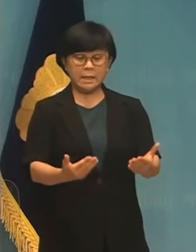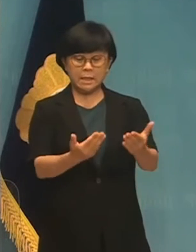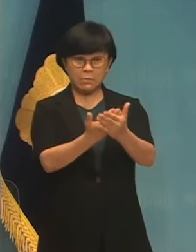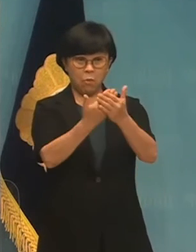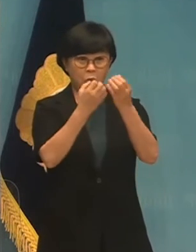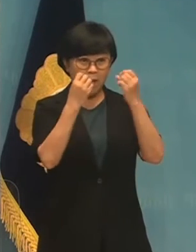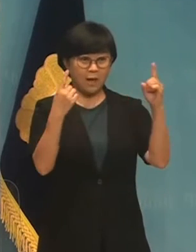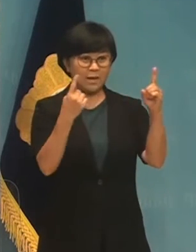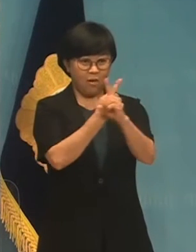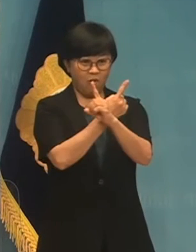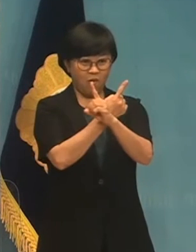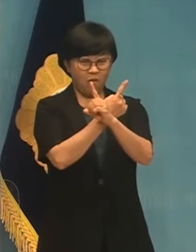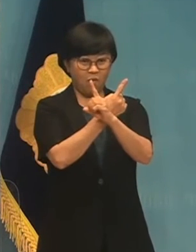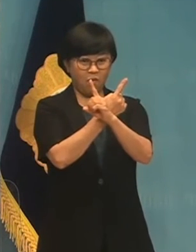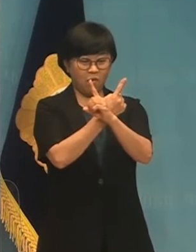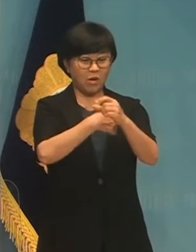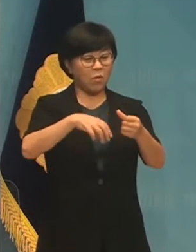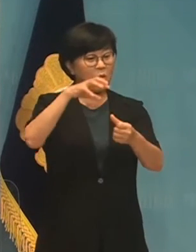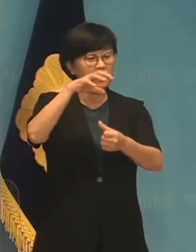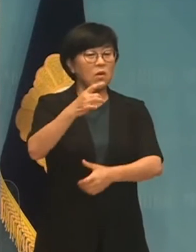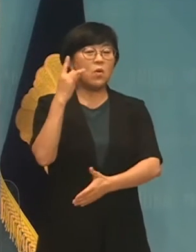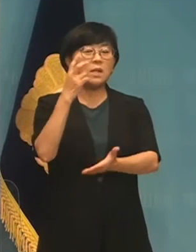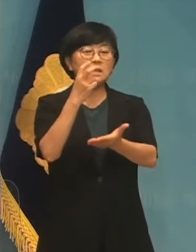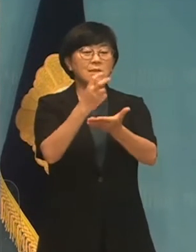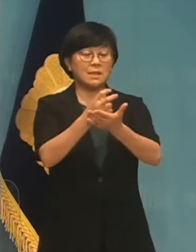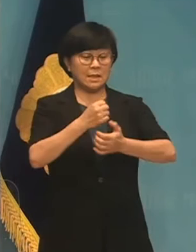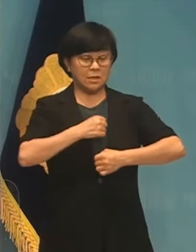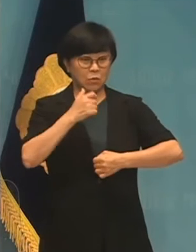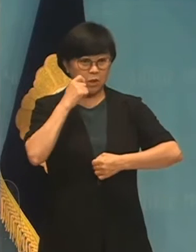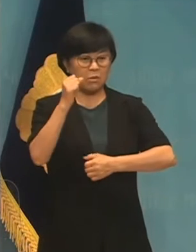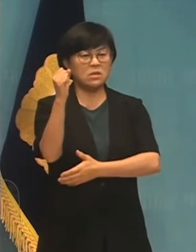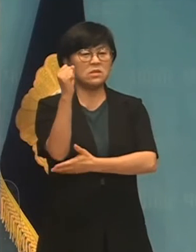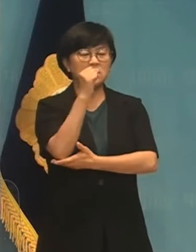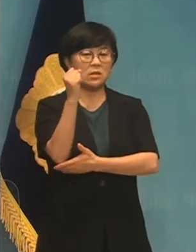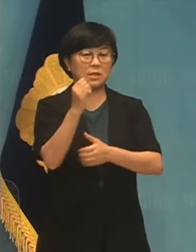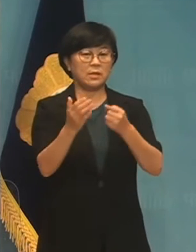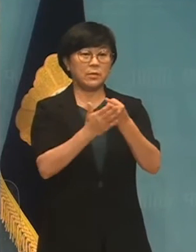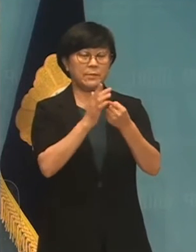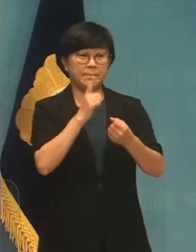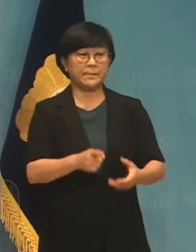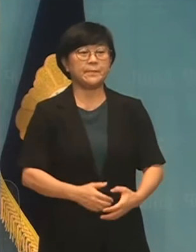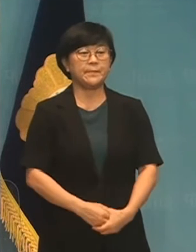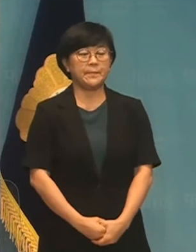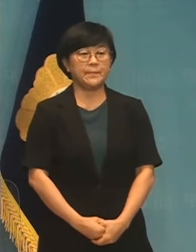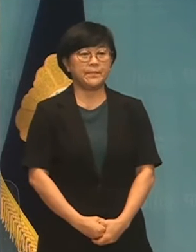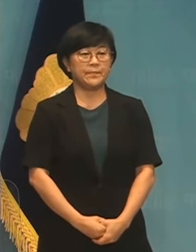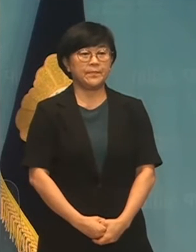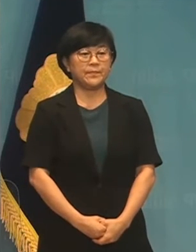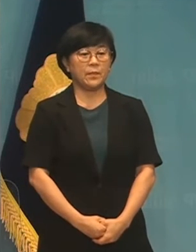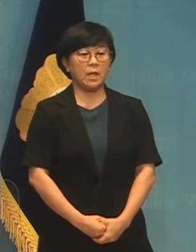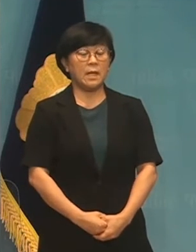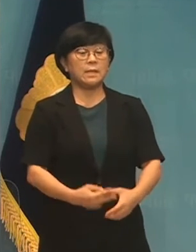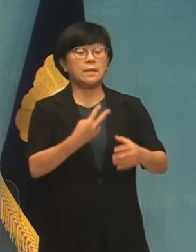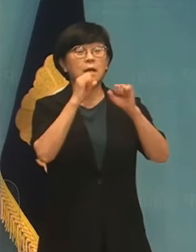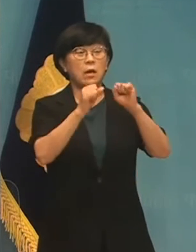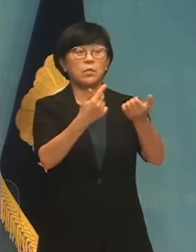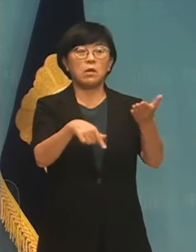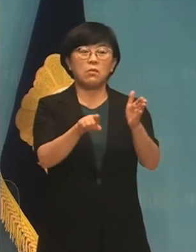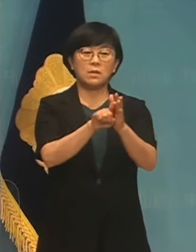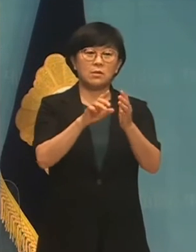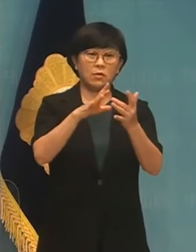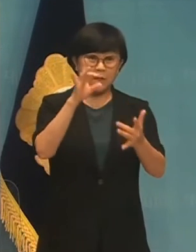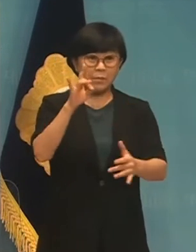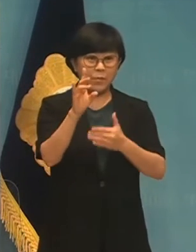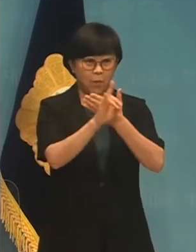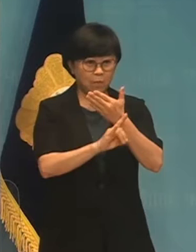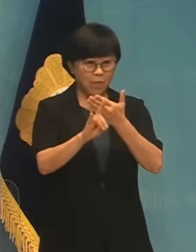개혁의 진영 논리에 갇혀 원칙을 지키지 못하고 흔들렸기 때문입니다. 생존을 위한 선택이라는